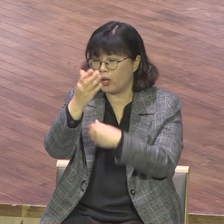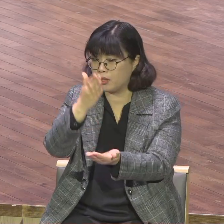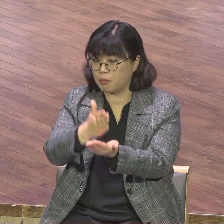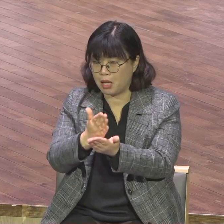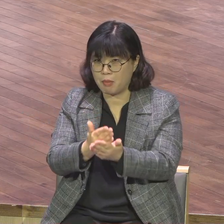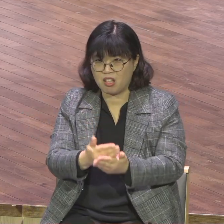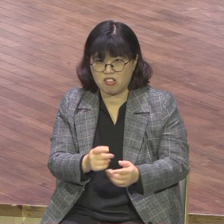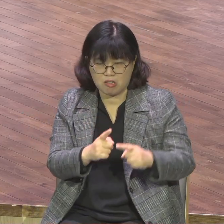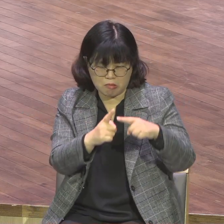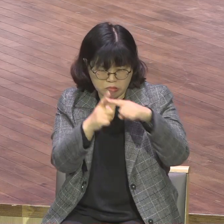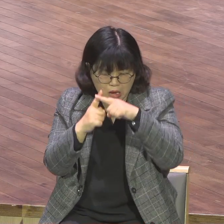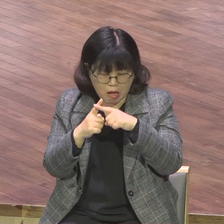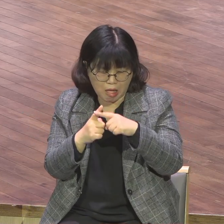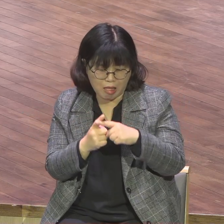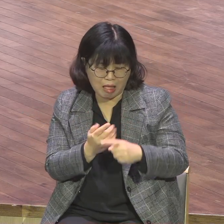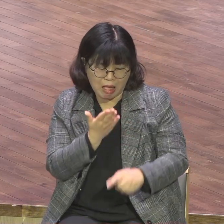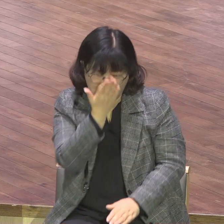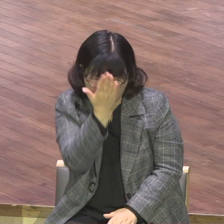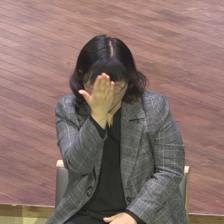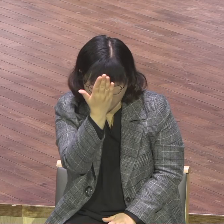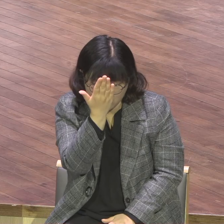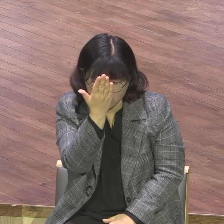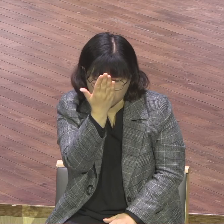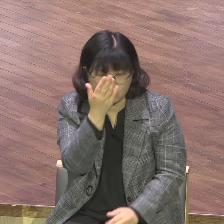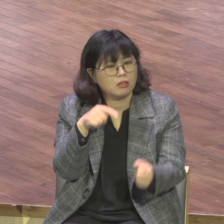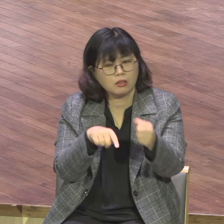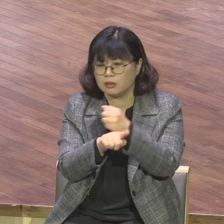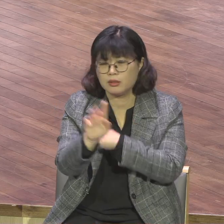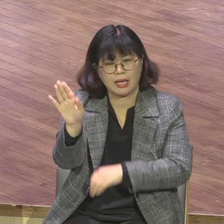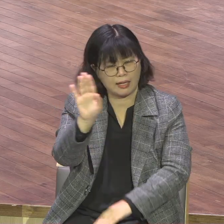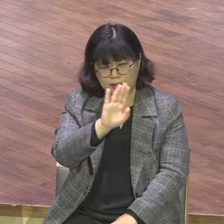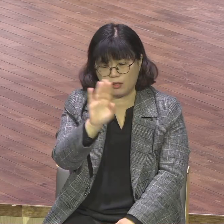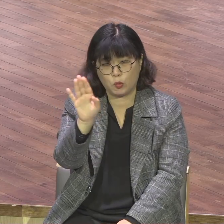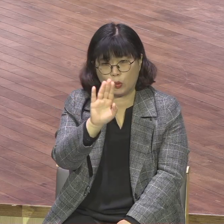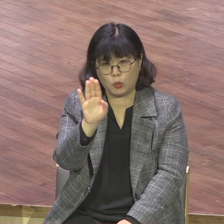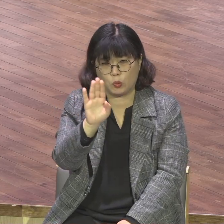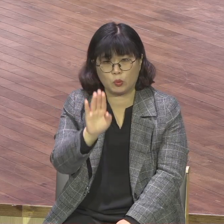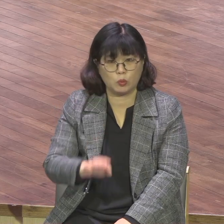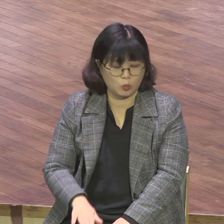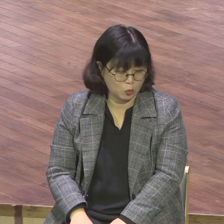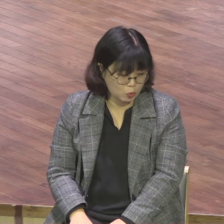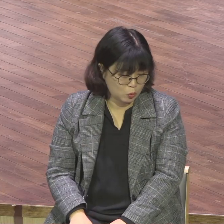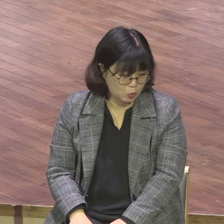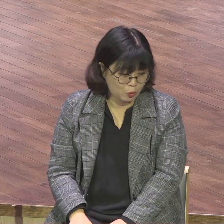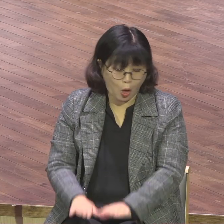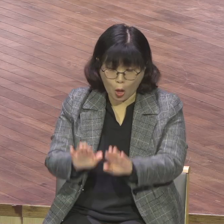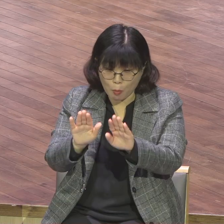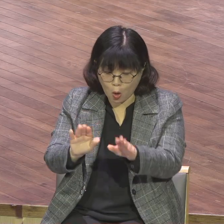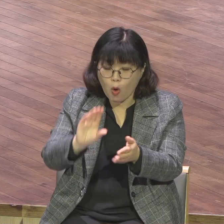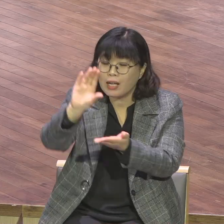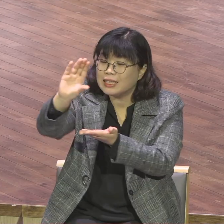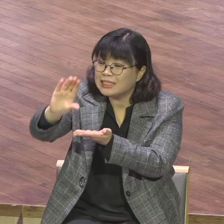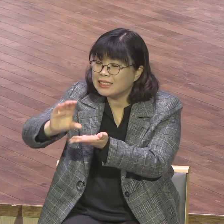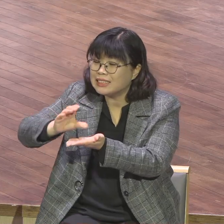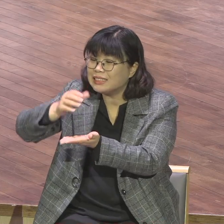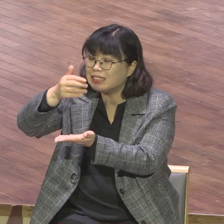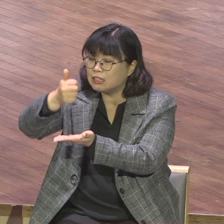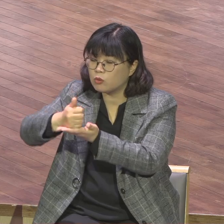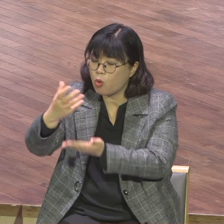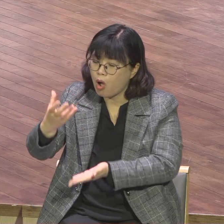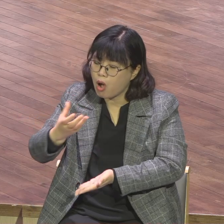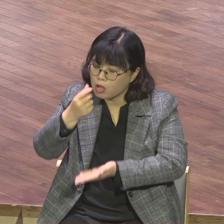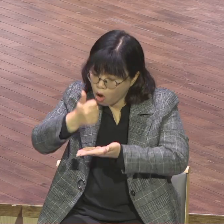오늘 본문 말씀을 하기 앞서서 21절에 이렇게 말씀했습니다. 그리스도를 경외함으로